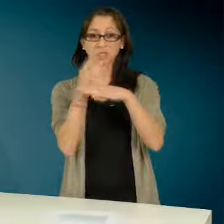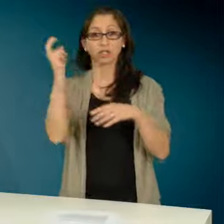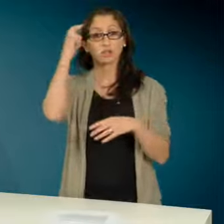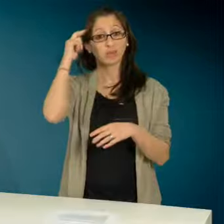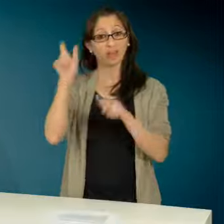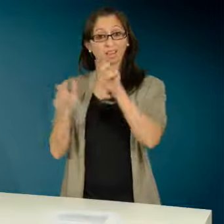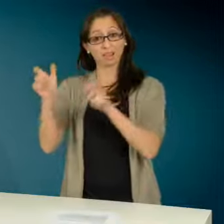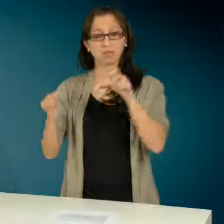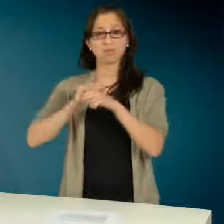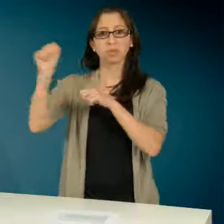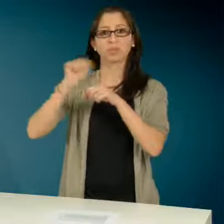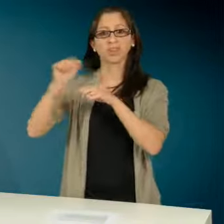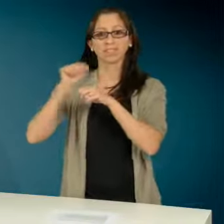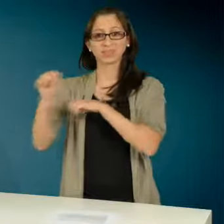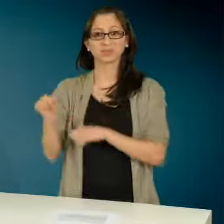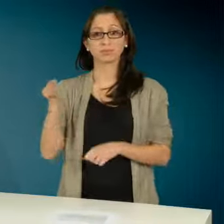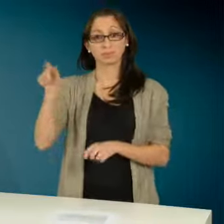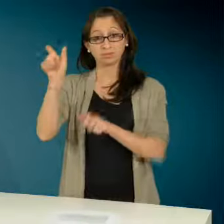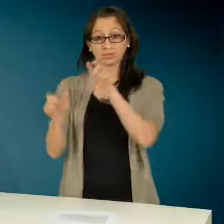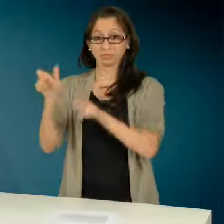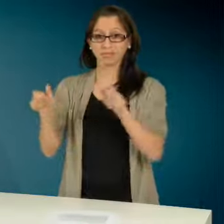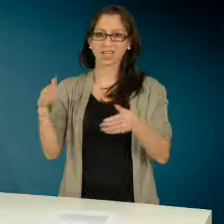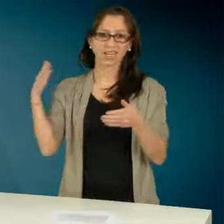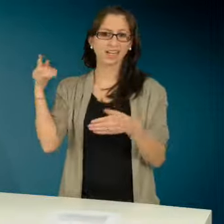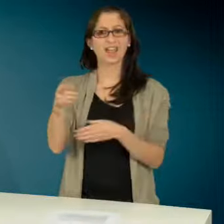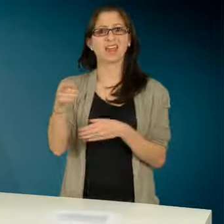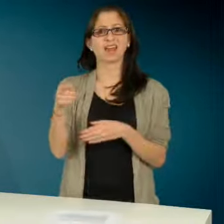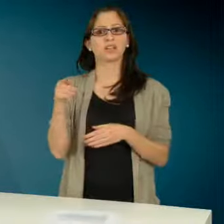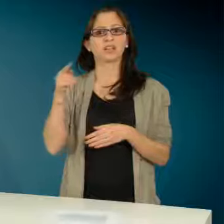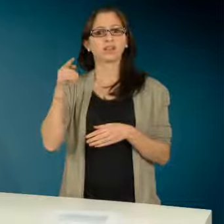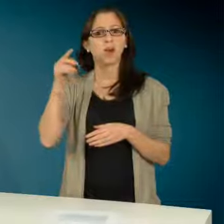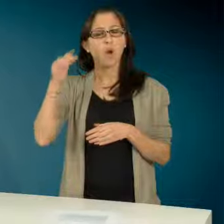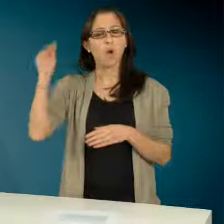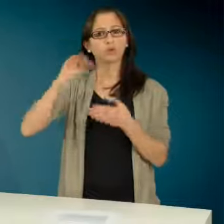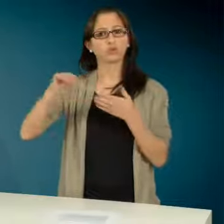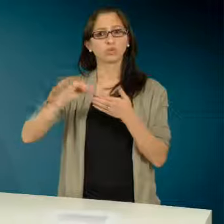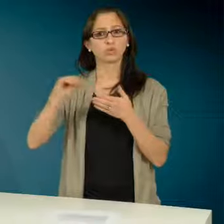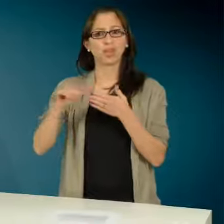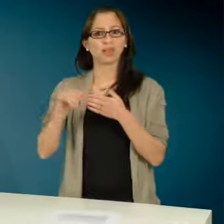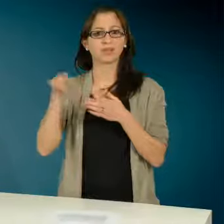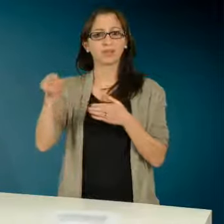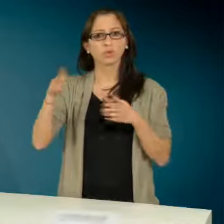2009-2010 haben die Studenten protestiert gegen die Beschränkungen des Hochschulzuganges.